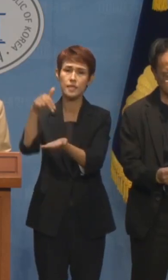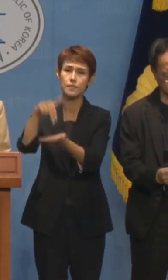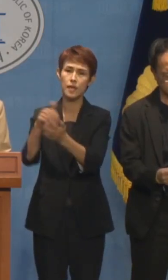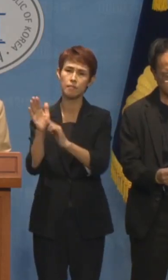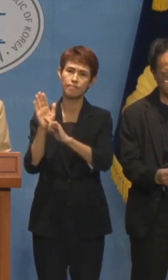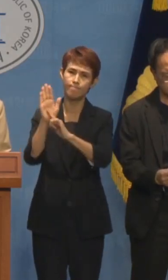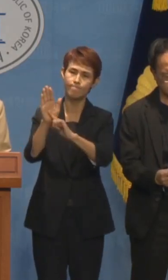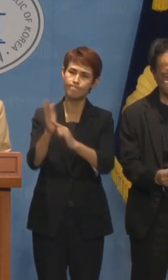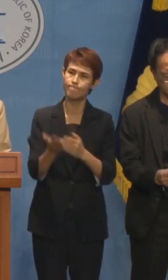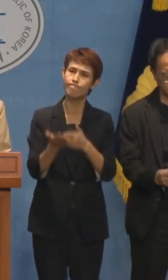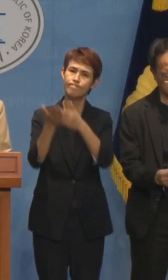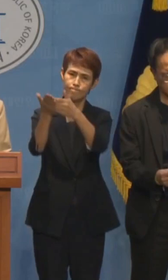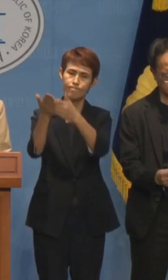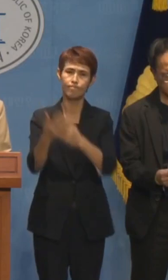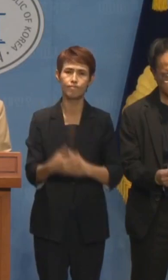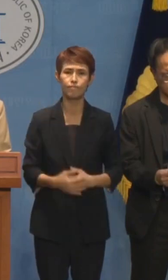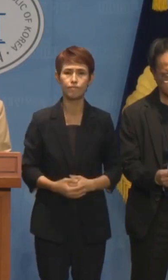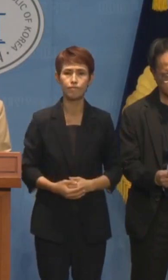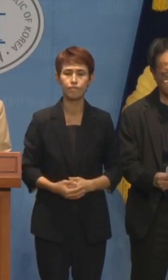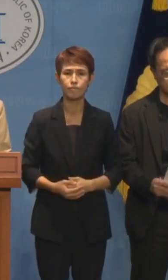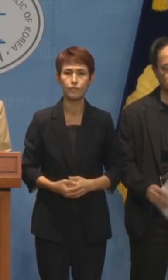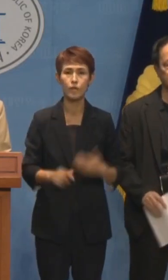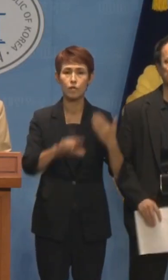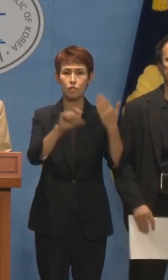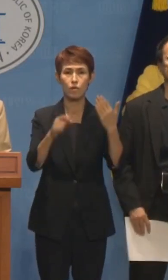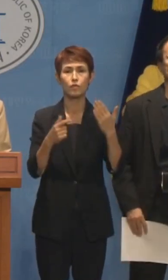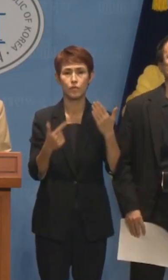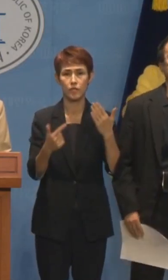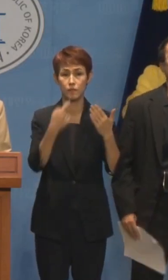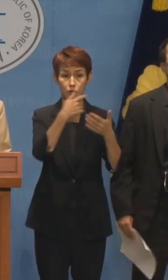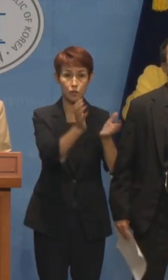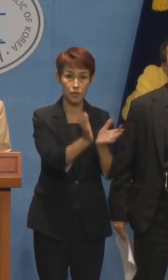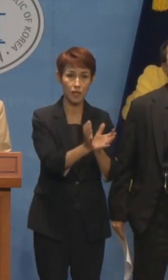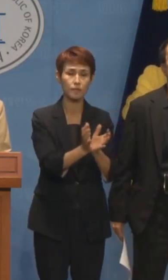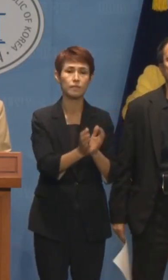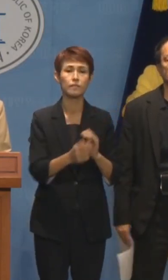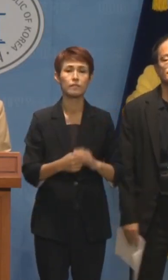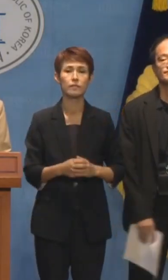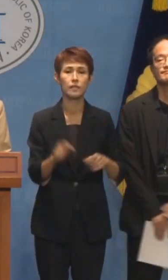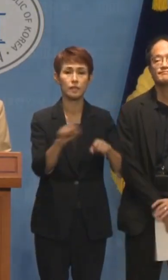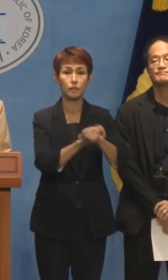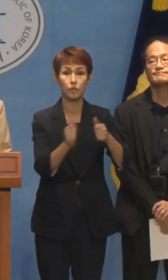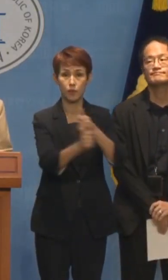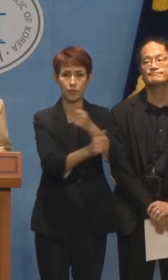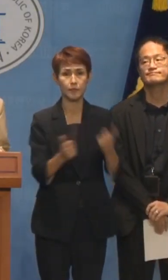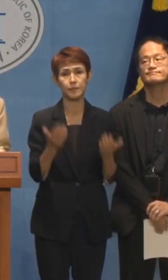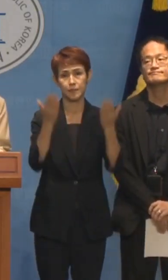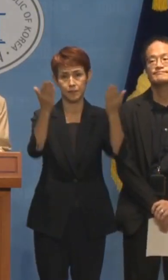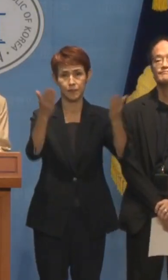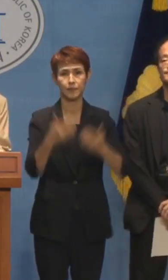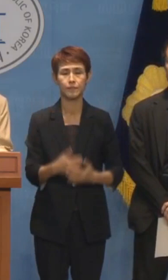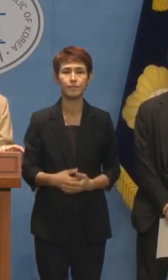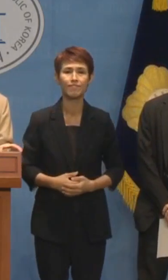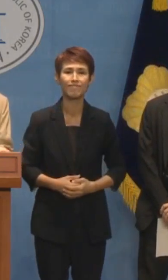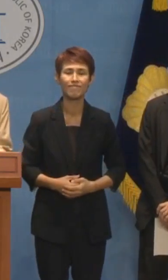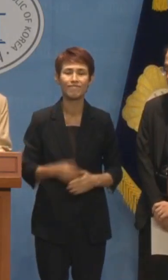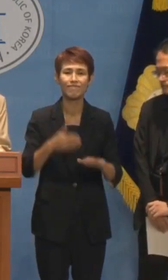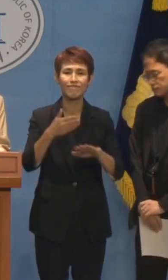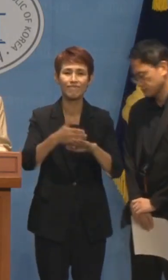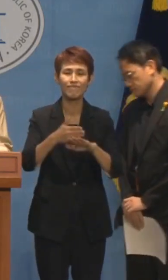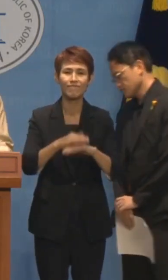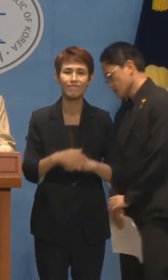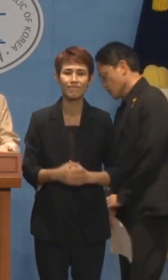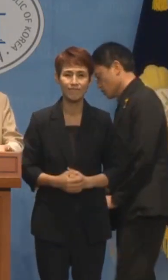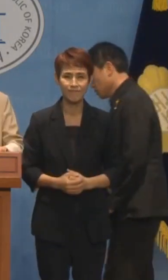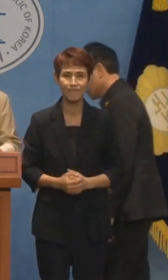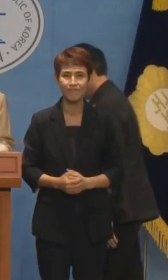표명을 촉구합니다 2024년 9월 6일 더불어민주당 의료 대란 대책 득기 일동 이상입니다 고맙습니다